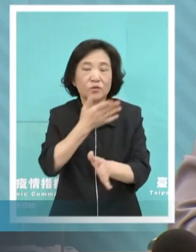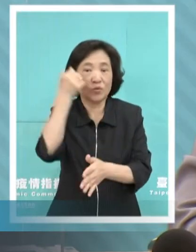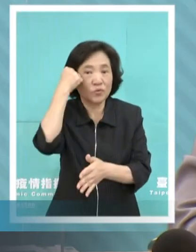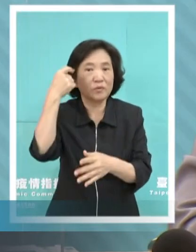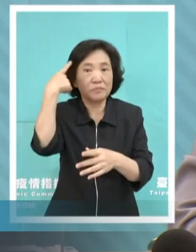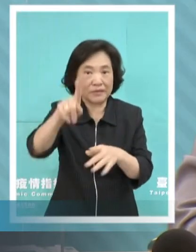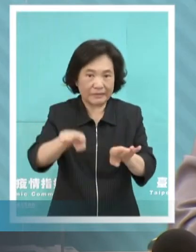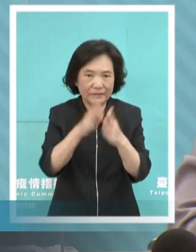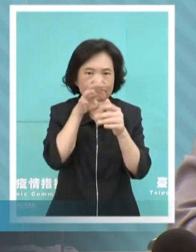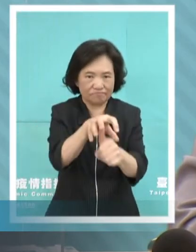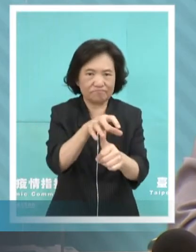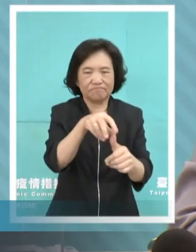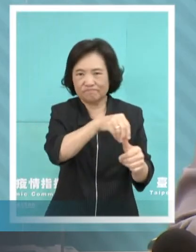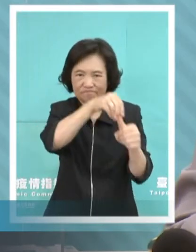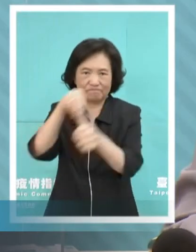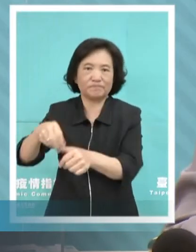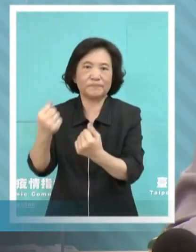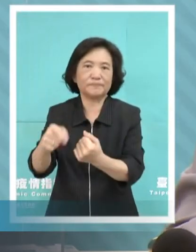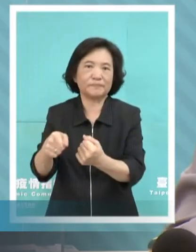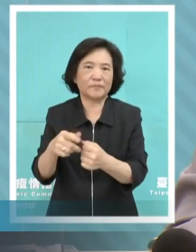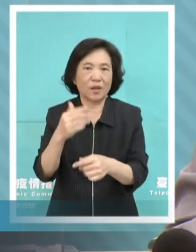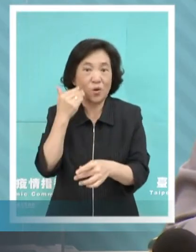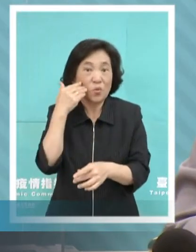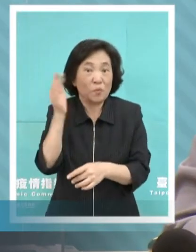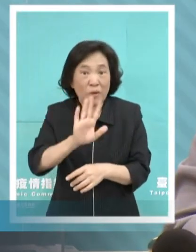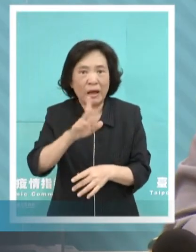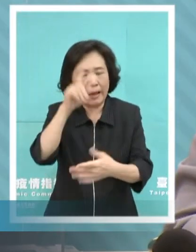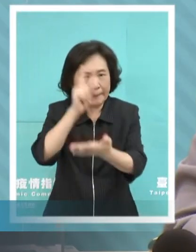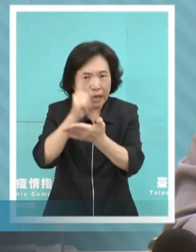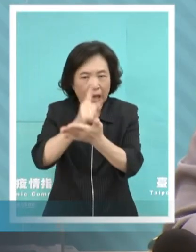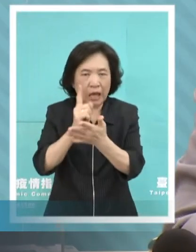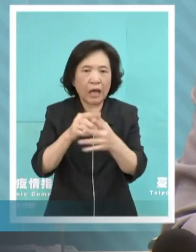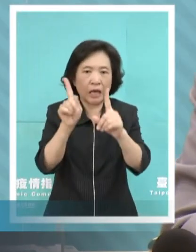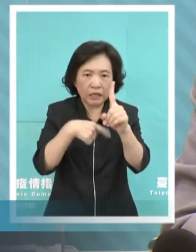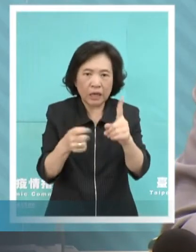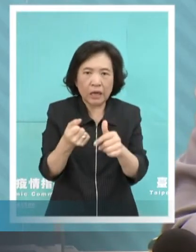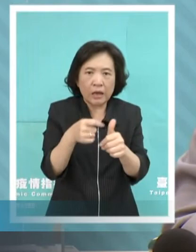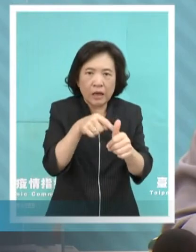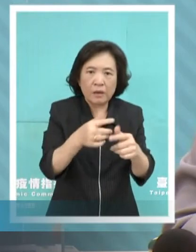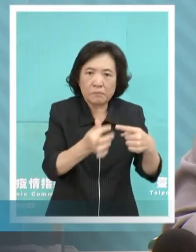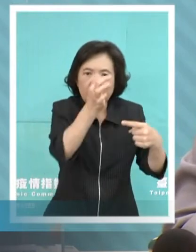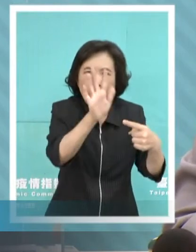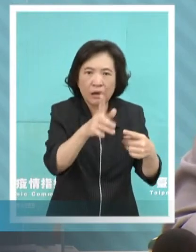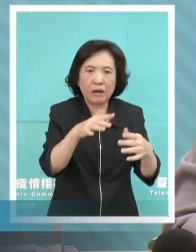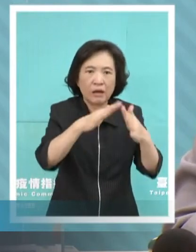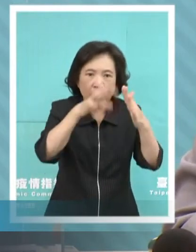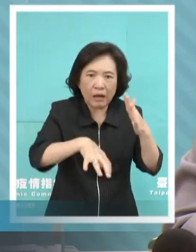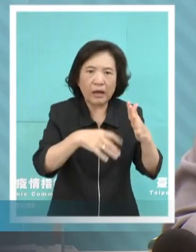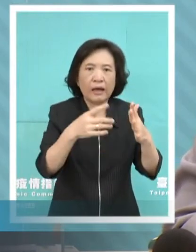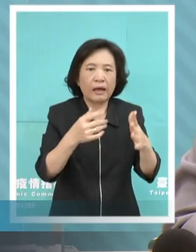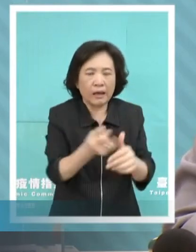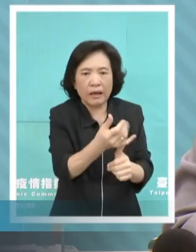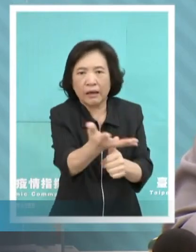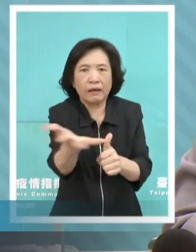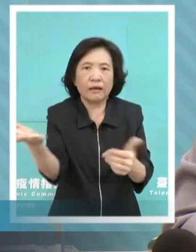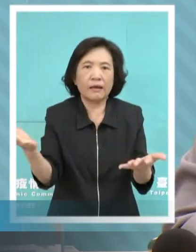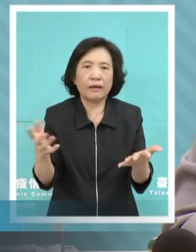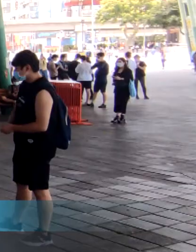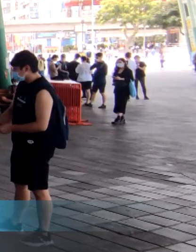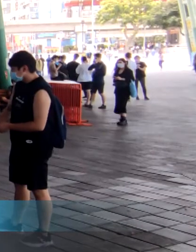上线。那不然的话，我们每天哦，一个感染，那变成居家感染、家务感染，所以一个都变5个。 由